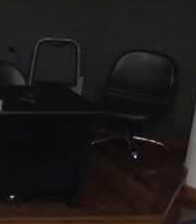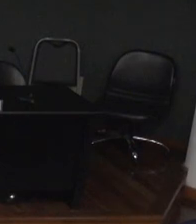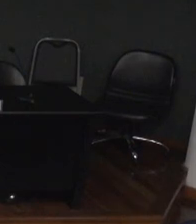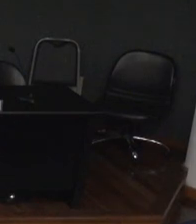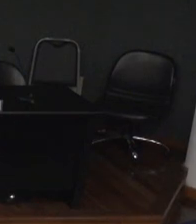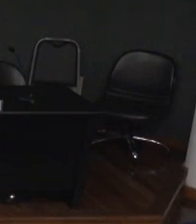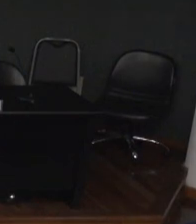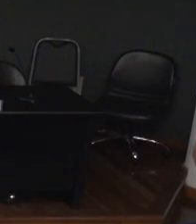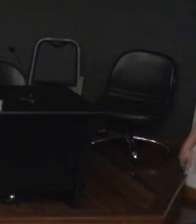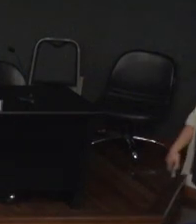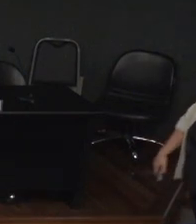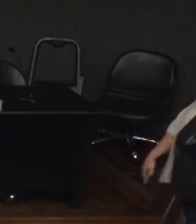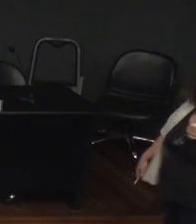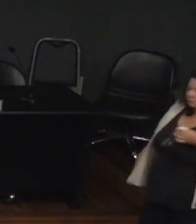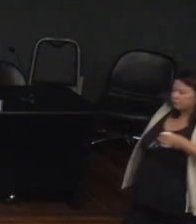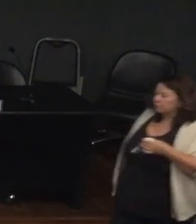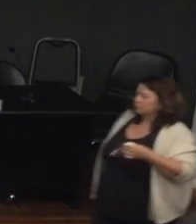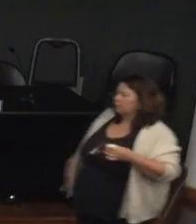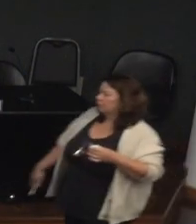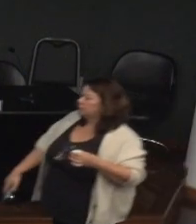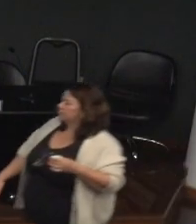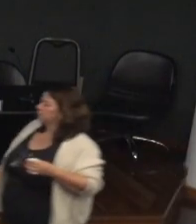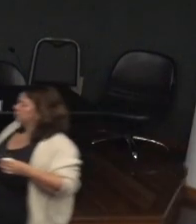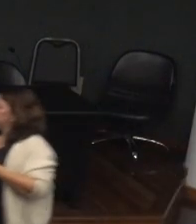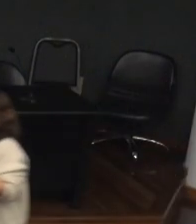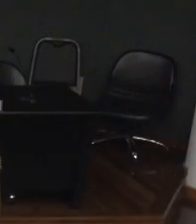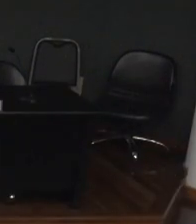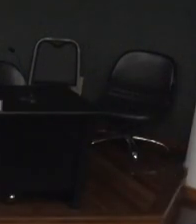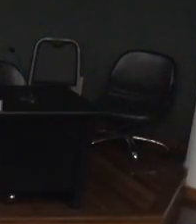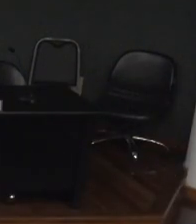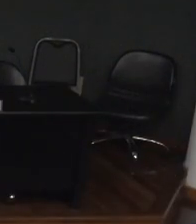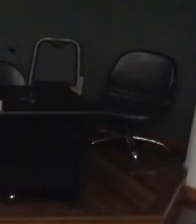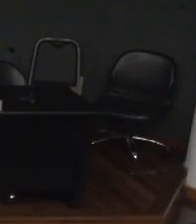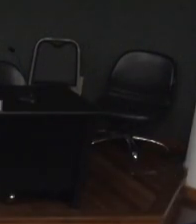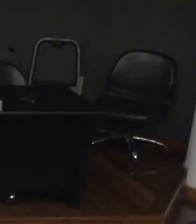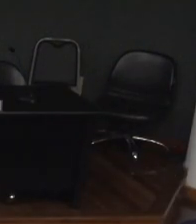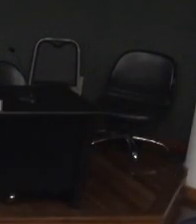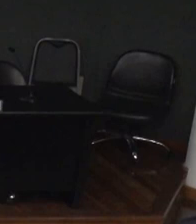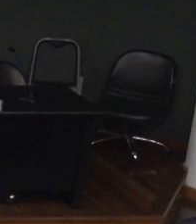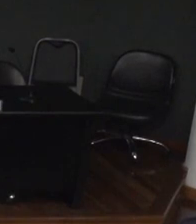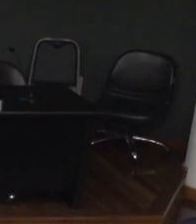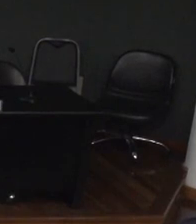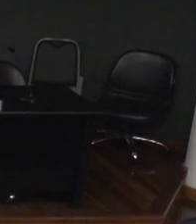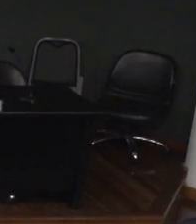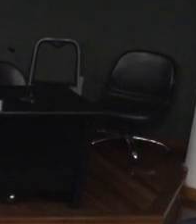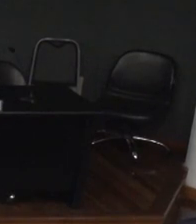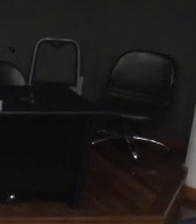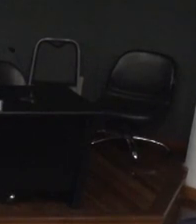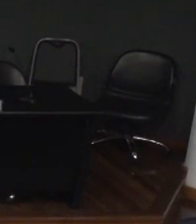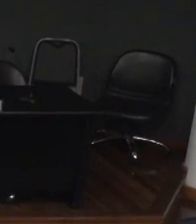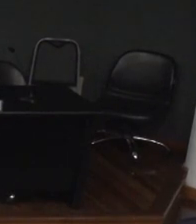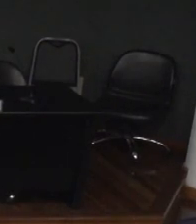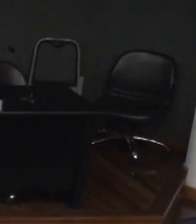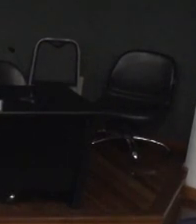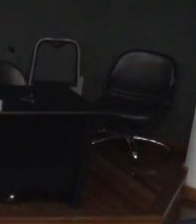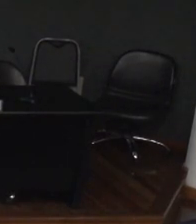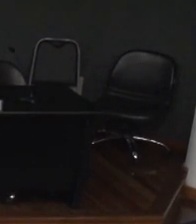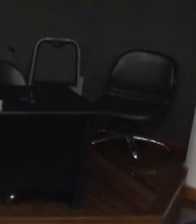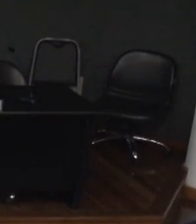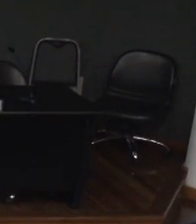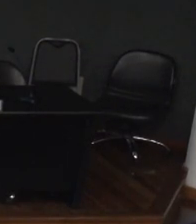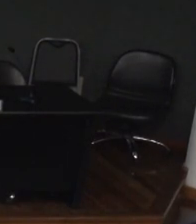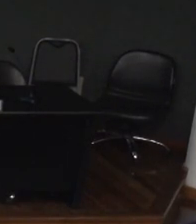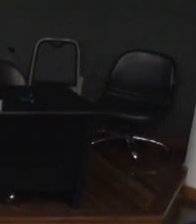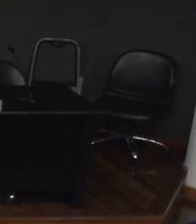Tá. Na contratação, na obtenção de dados pessoais, na contratação... Então, aqui, a causa é a fragilidade no fluxo do